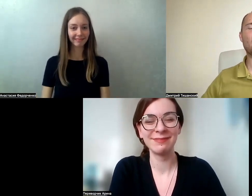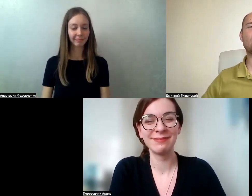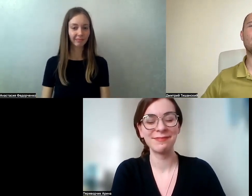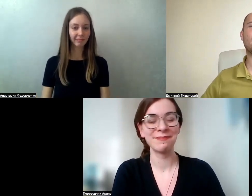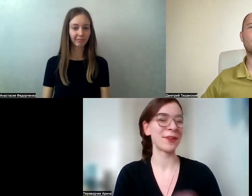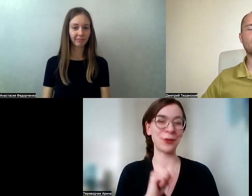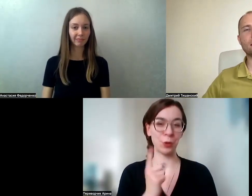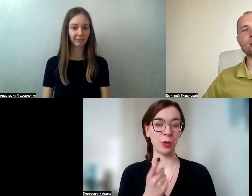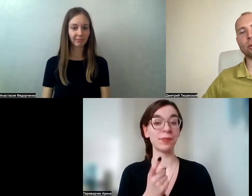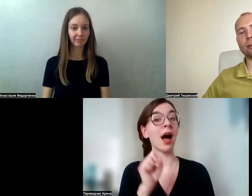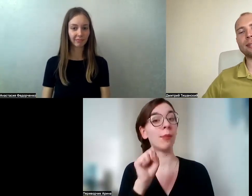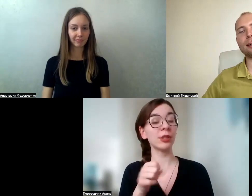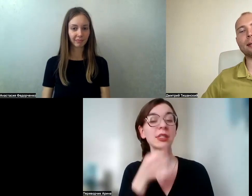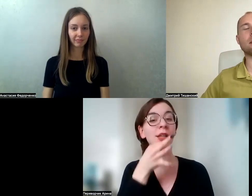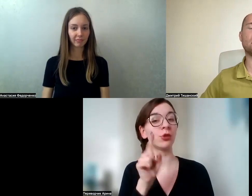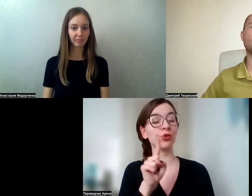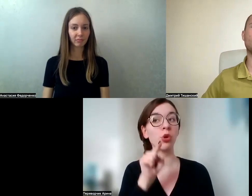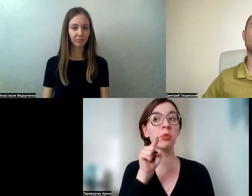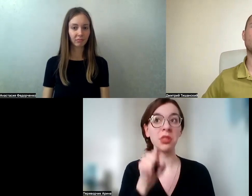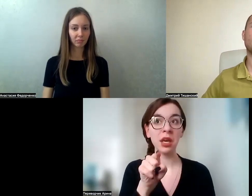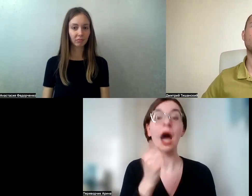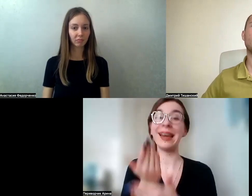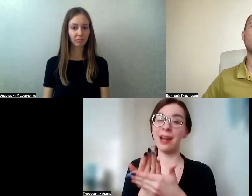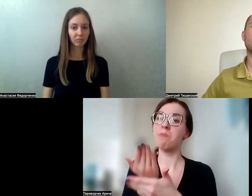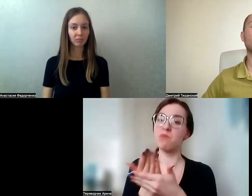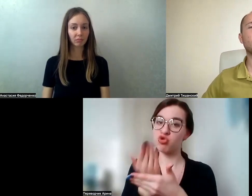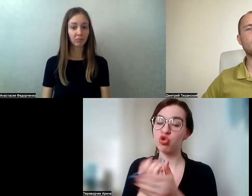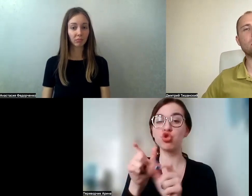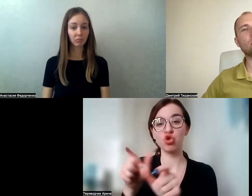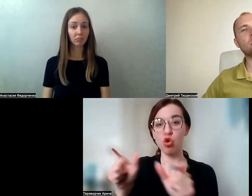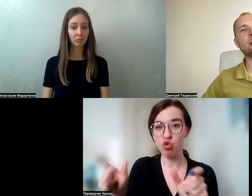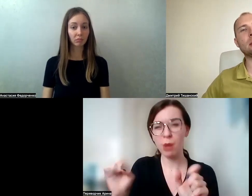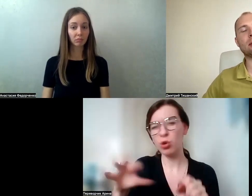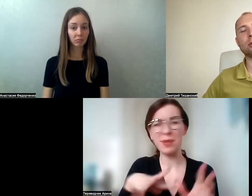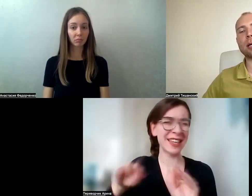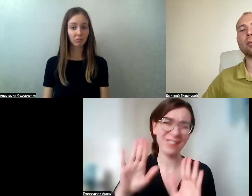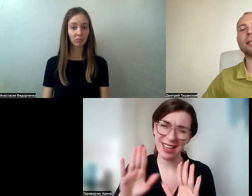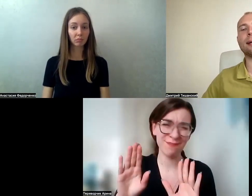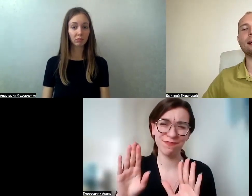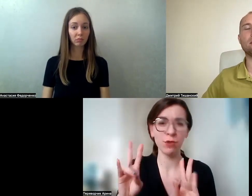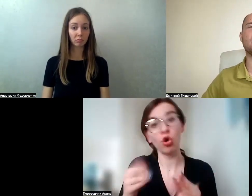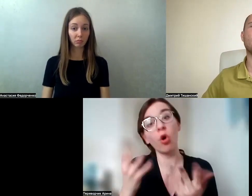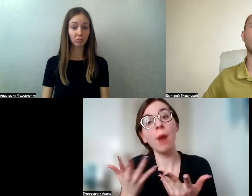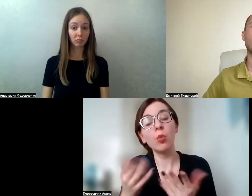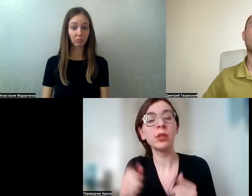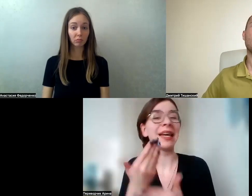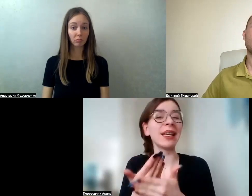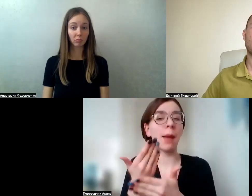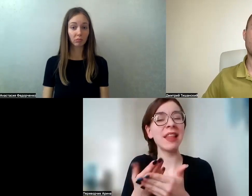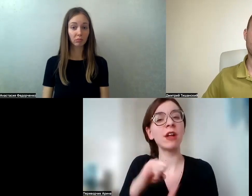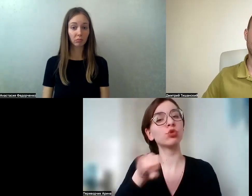Круто. Можно ли сказать, что ты рекомендуешь людям, может быть, всем, может быть, не всем, и вообще, кому бы ты